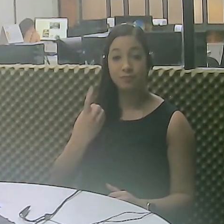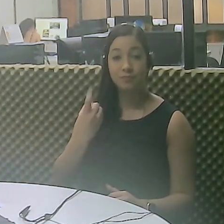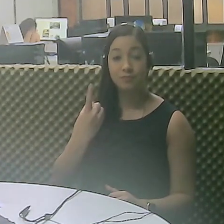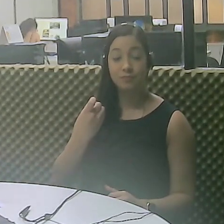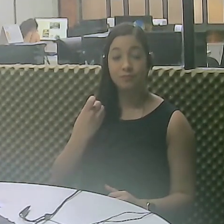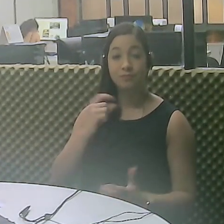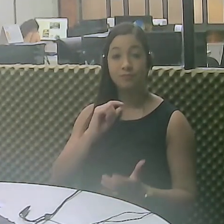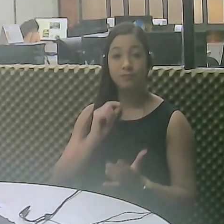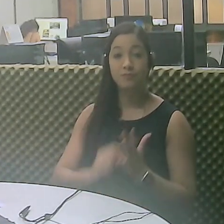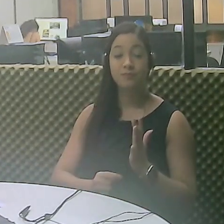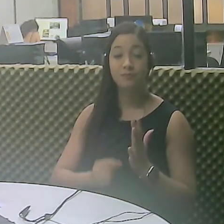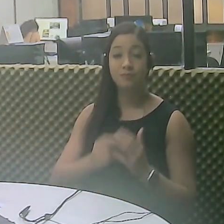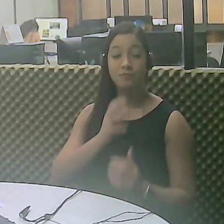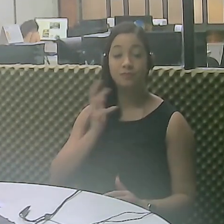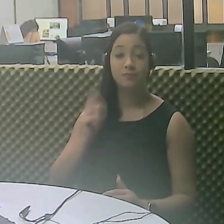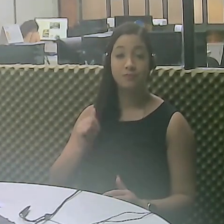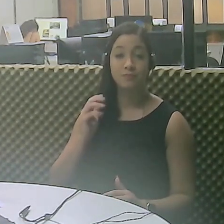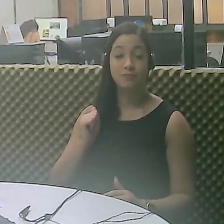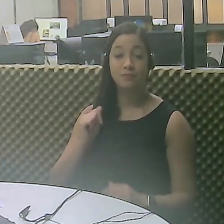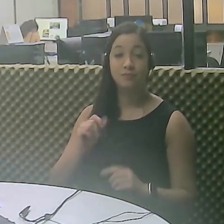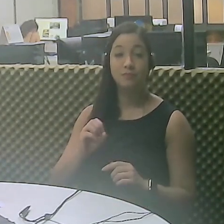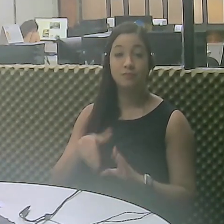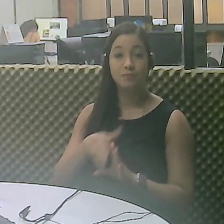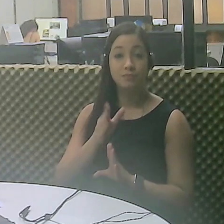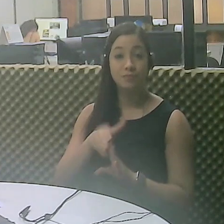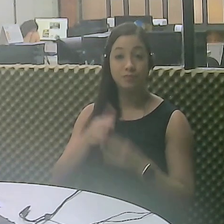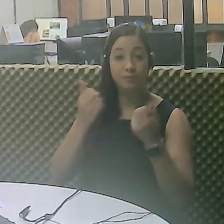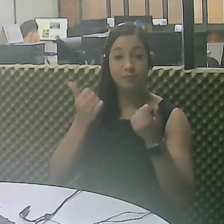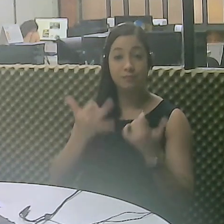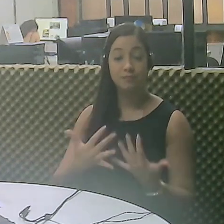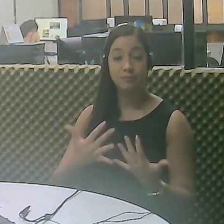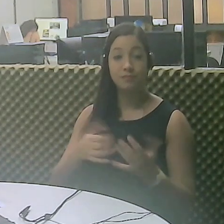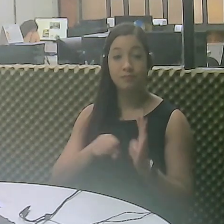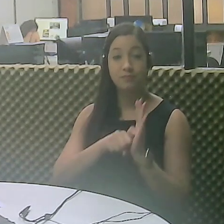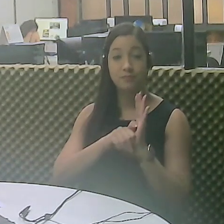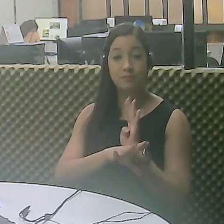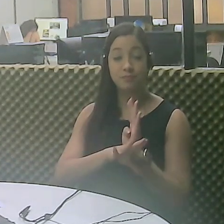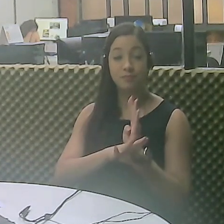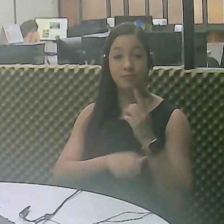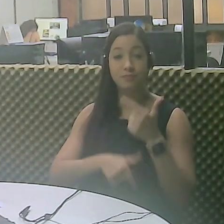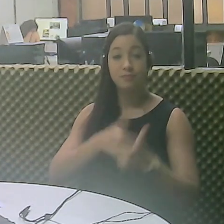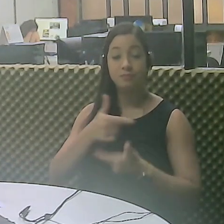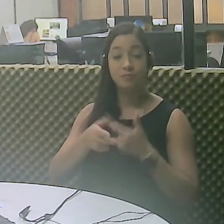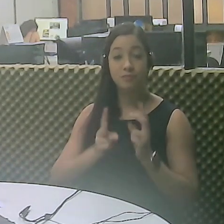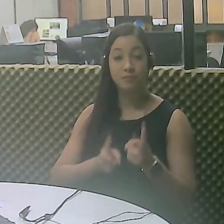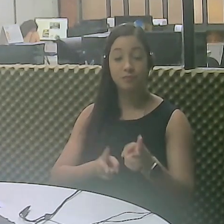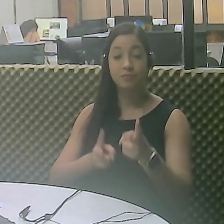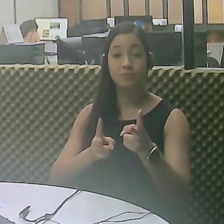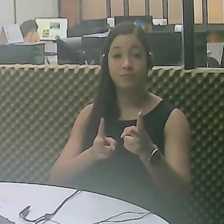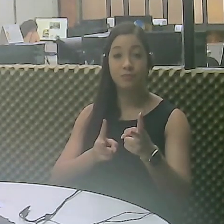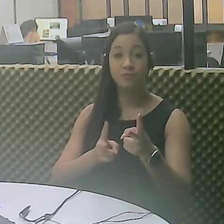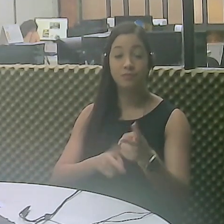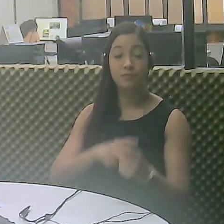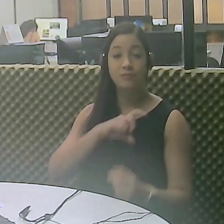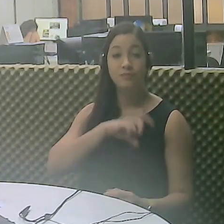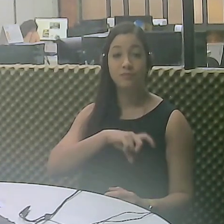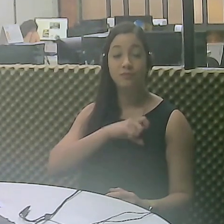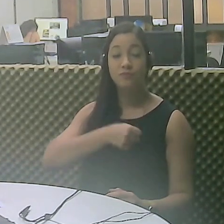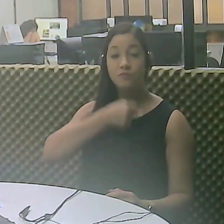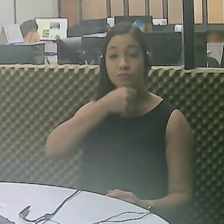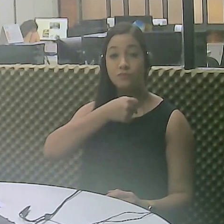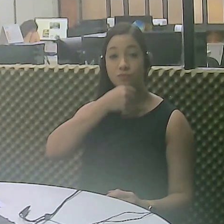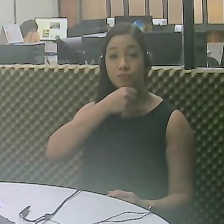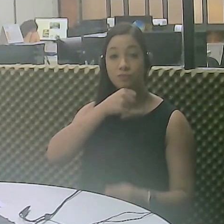Único, inscrição no Bolsa Família, orientações para obter benefício de prestação continuada, carteirinha do